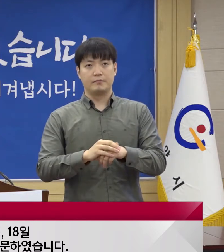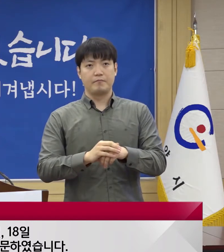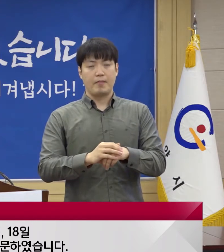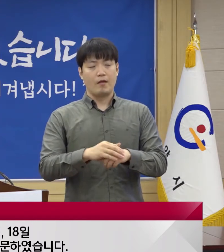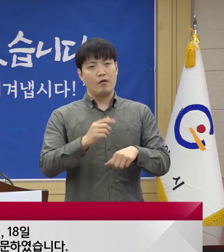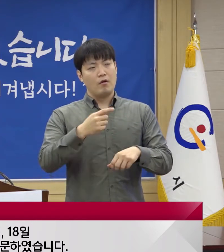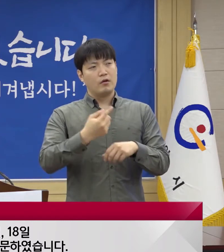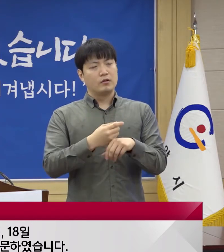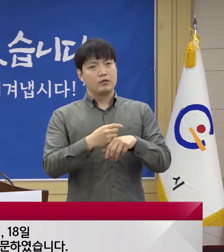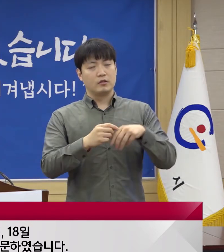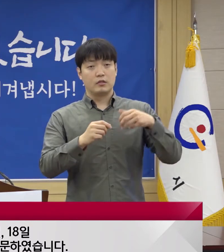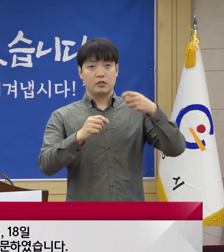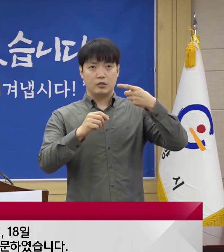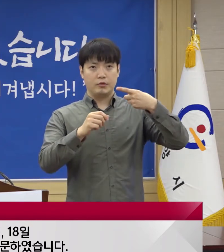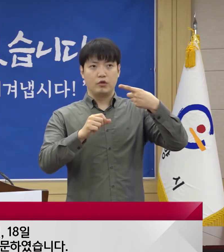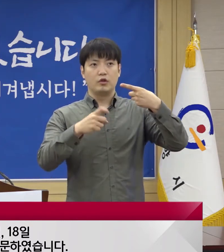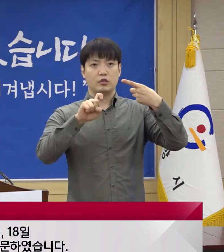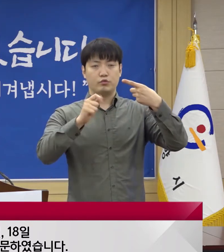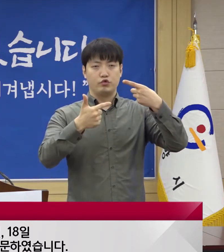8시